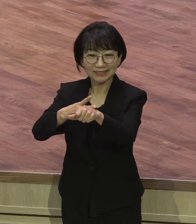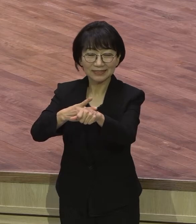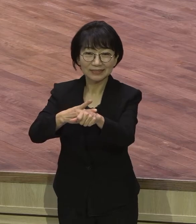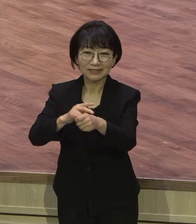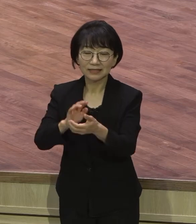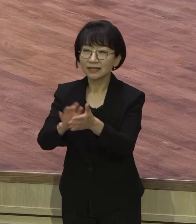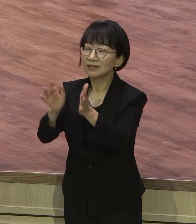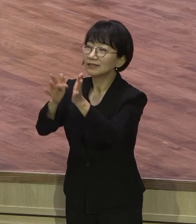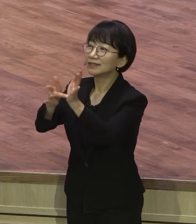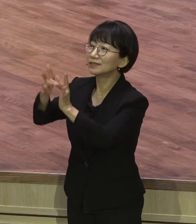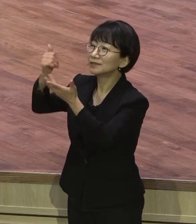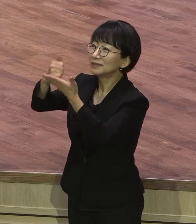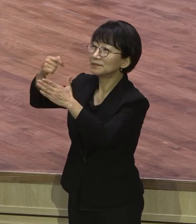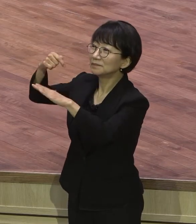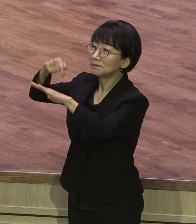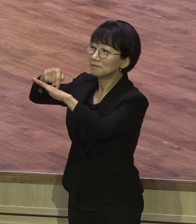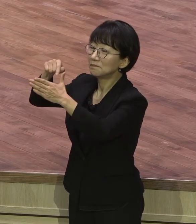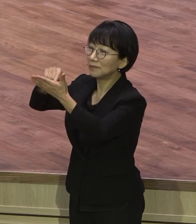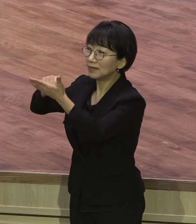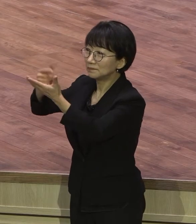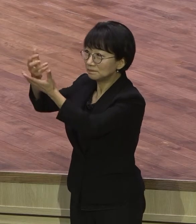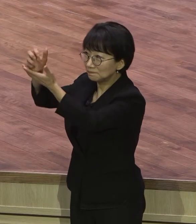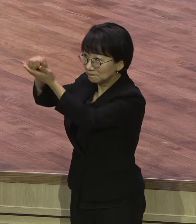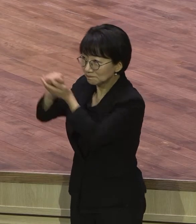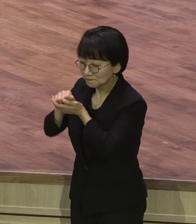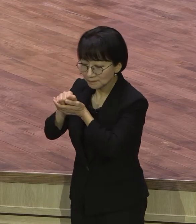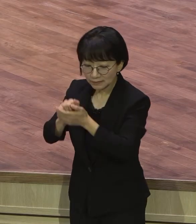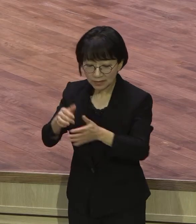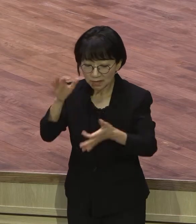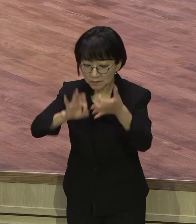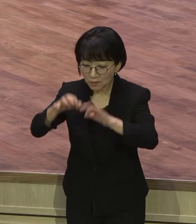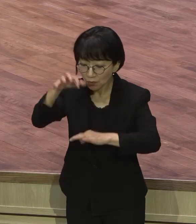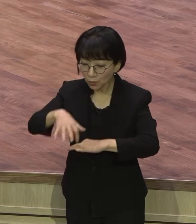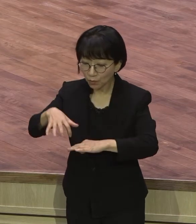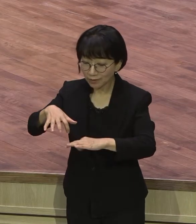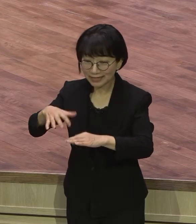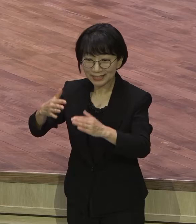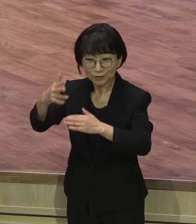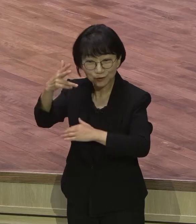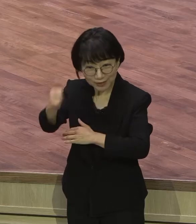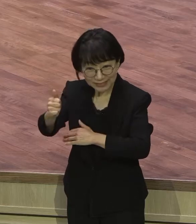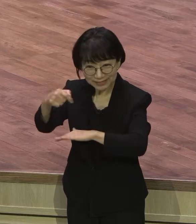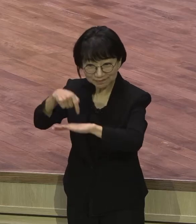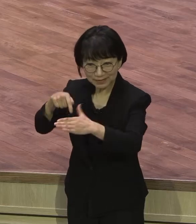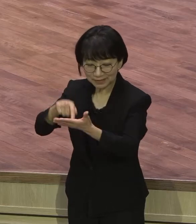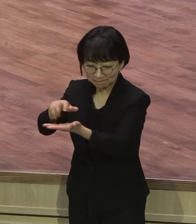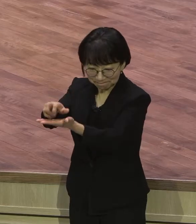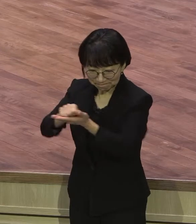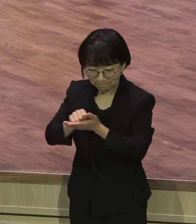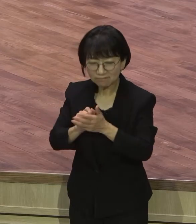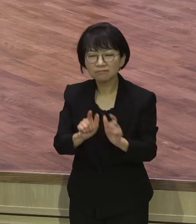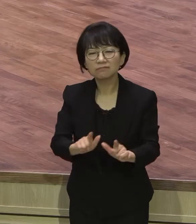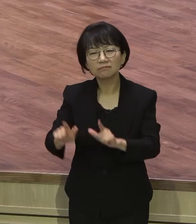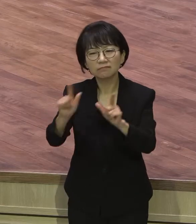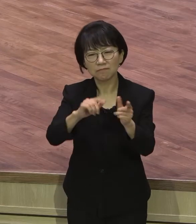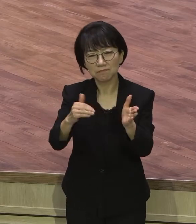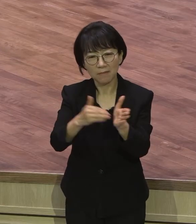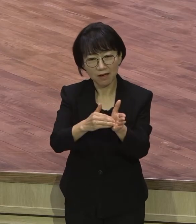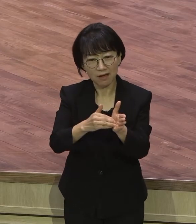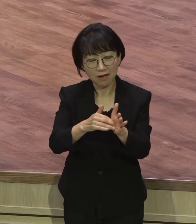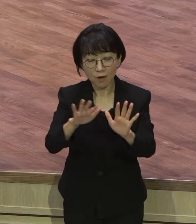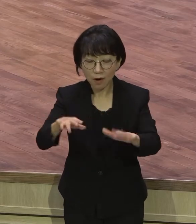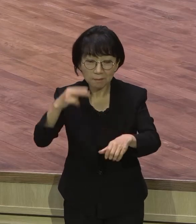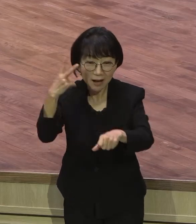주님의 심장, 포도원 주인의 심장으로 살았어요. 이 바울은 예수 그리스도를 통해 주어진